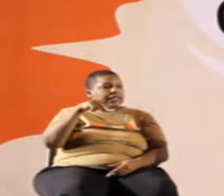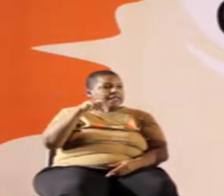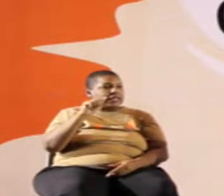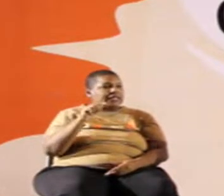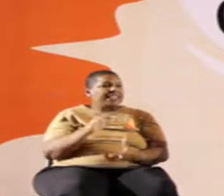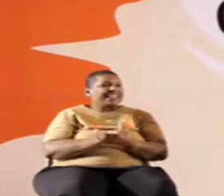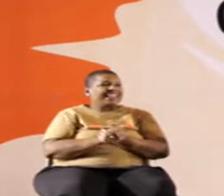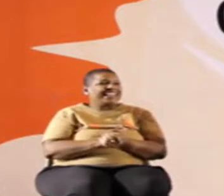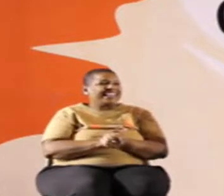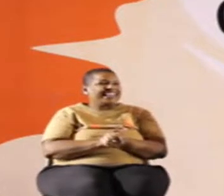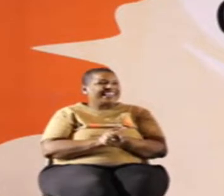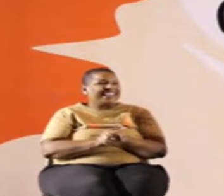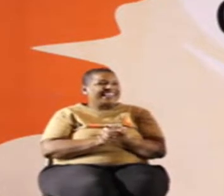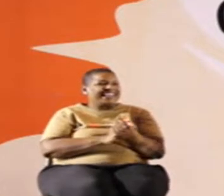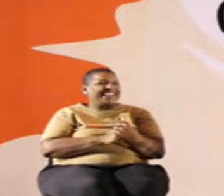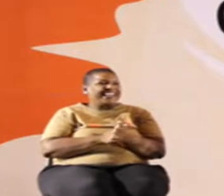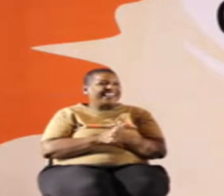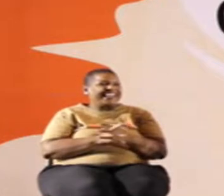hein, Ju?